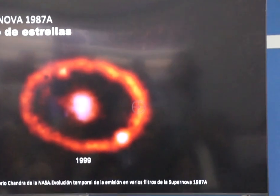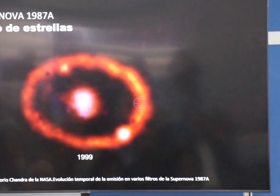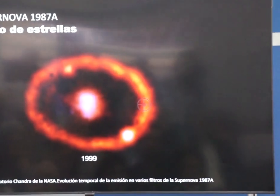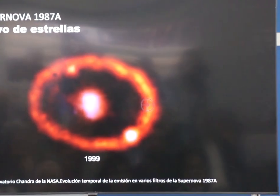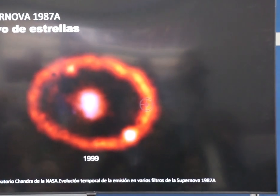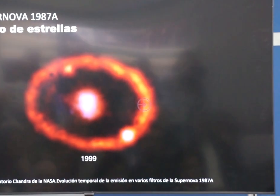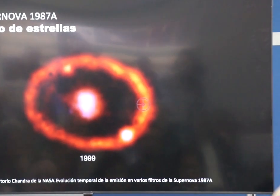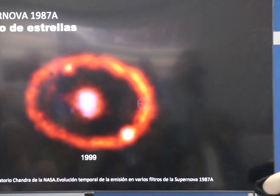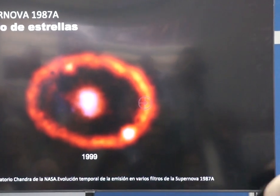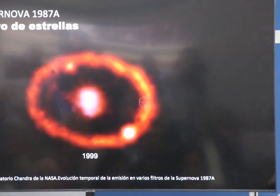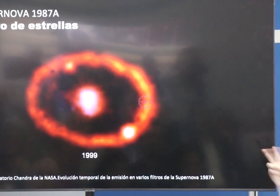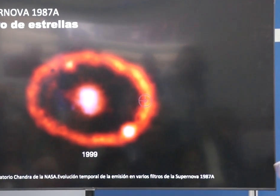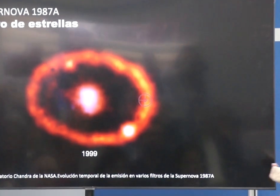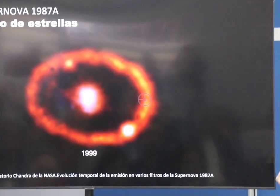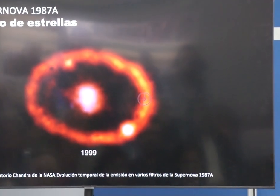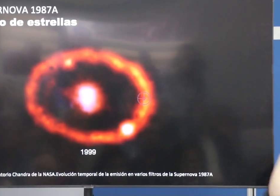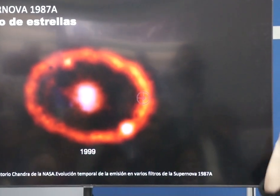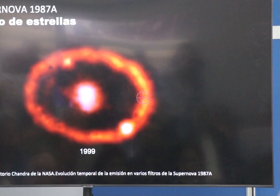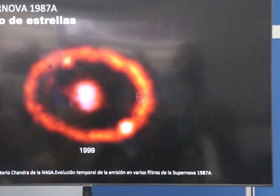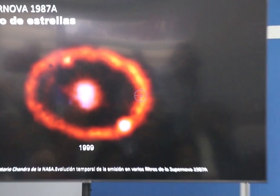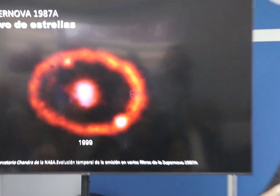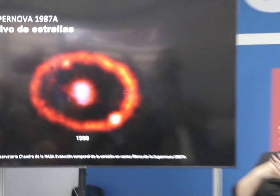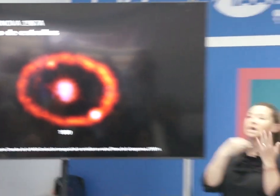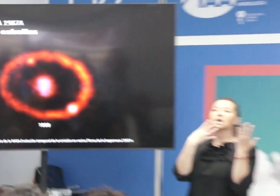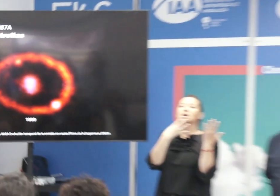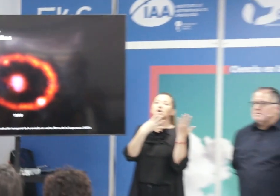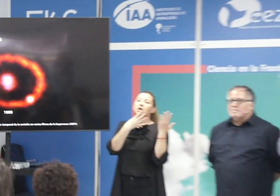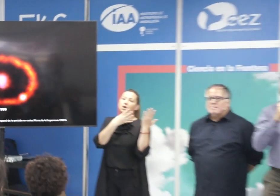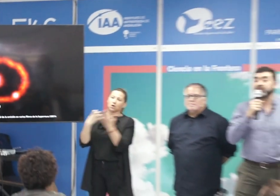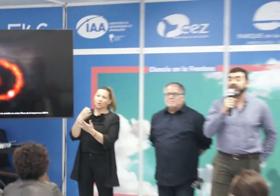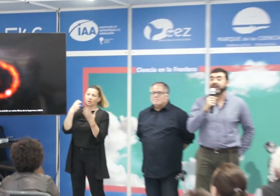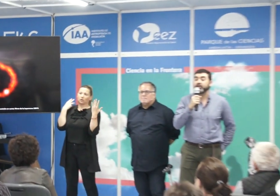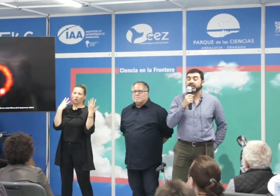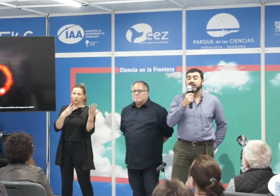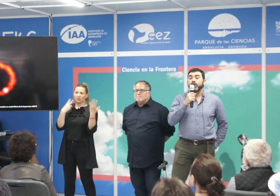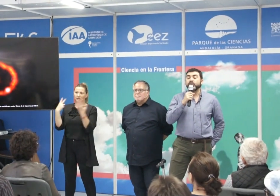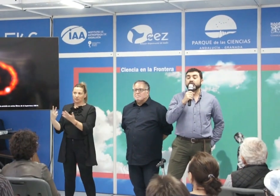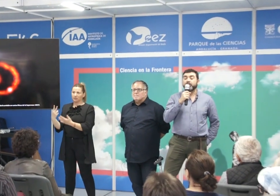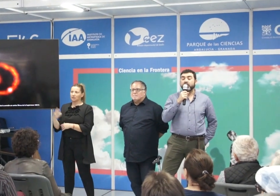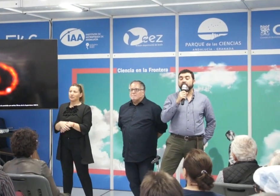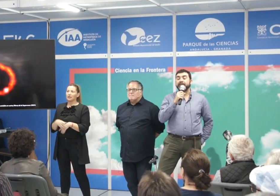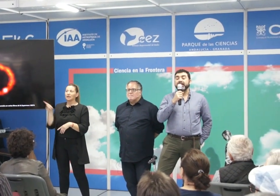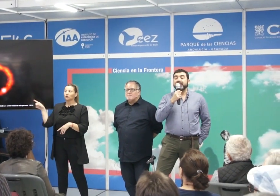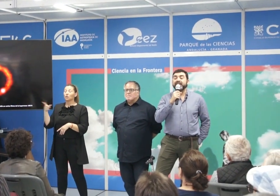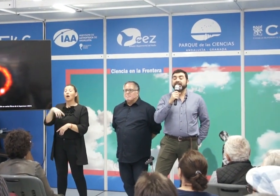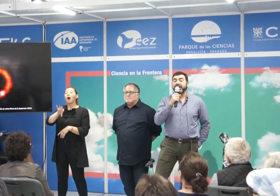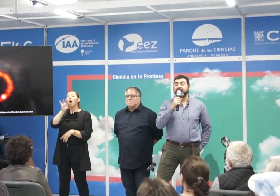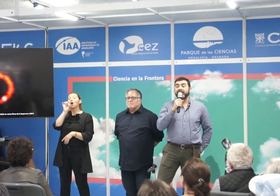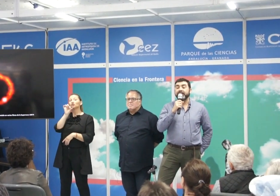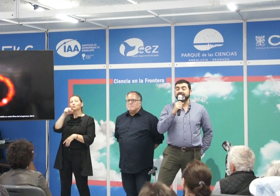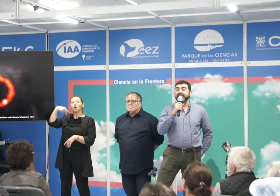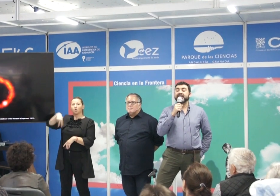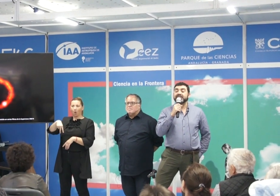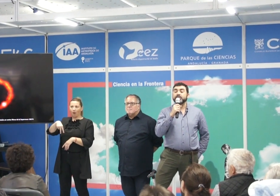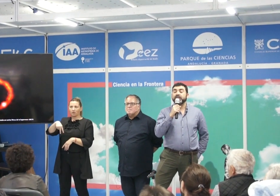produjo justo en esta región, en la nebulosa de la Tarántula, y a veces ahí hemos conocido muchos procesos acerca de lo que es una supernova, y en ella,